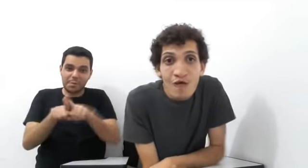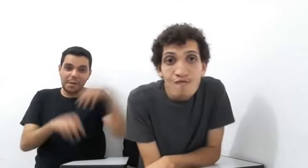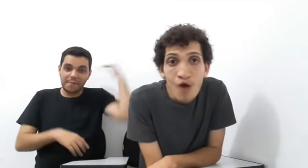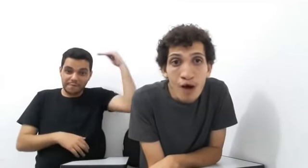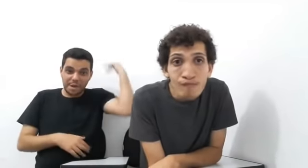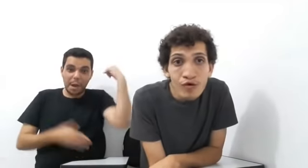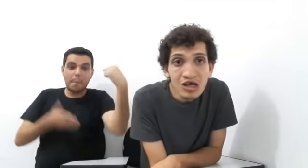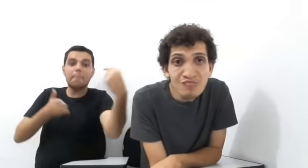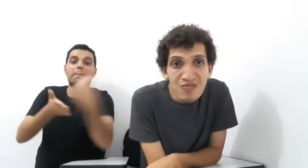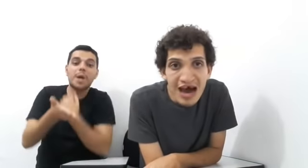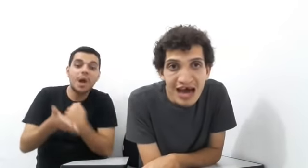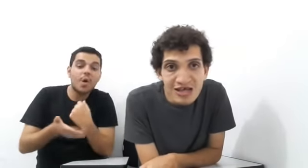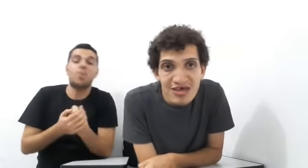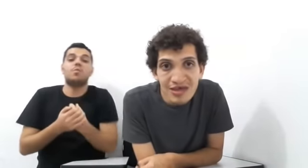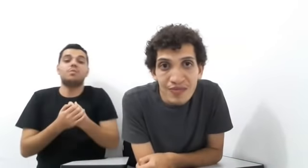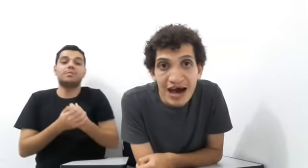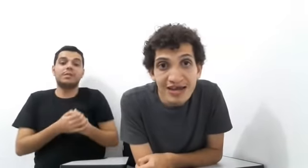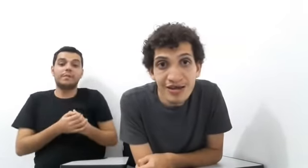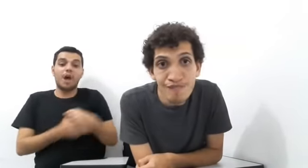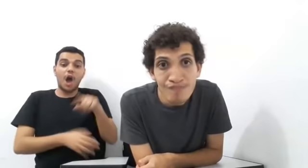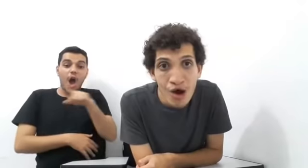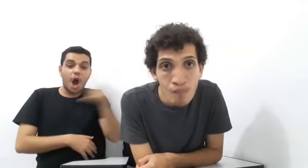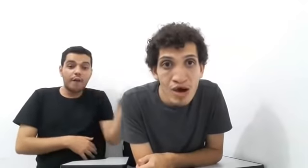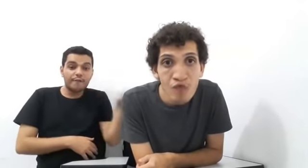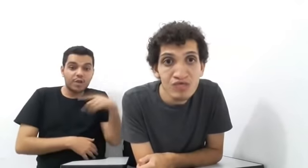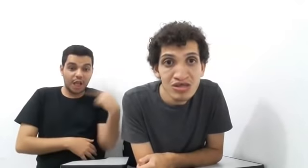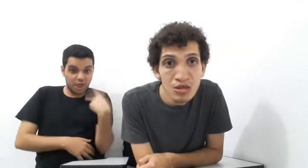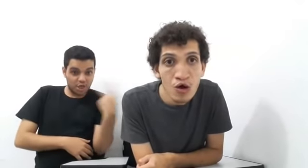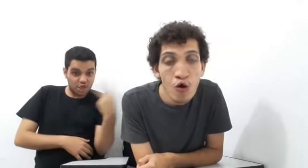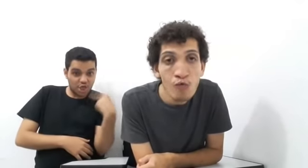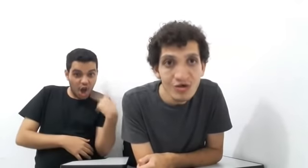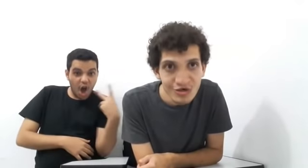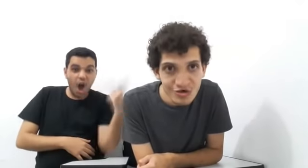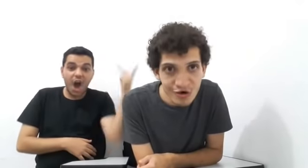qual a possibilidade de estar em São Paulo para oficina ou workshop?